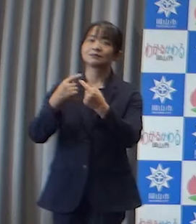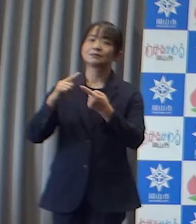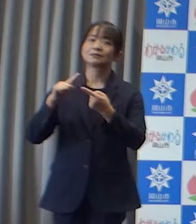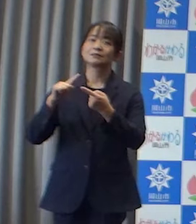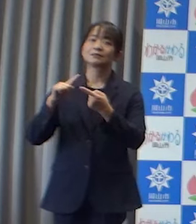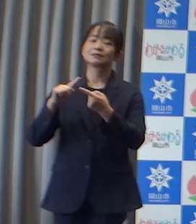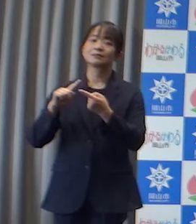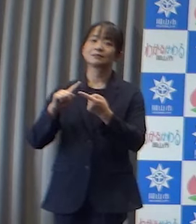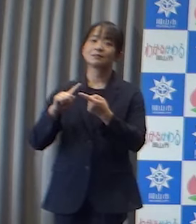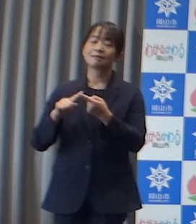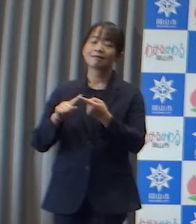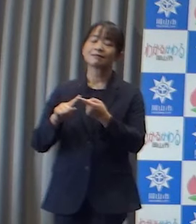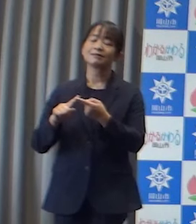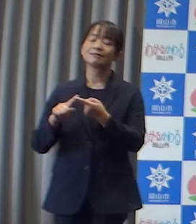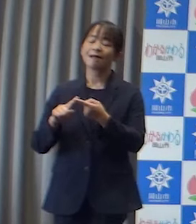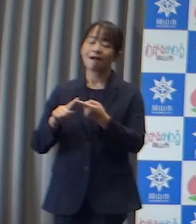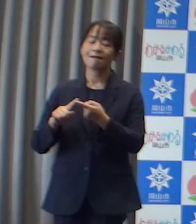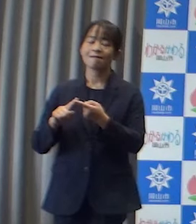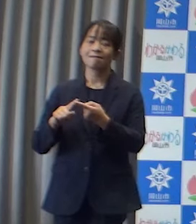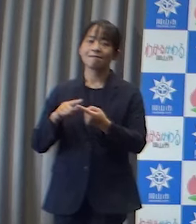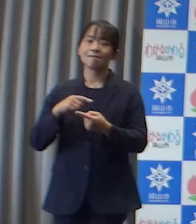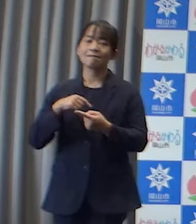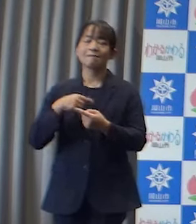は しないということで、